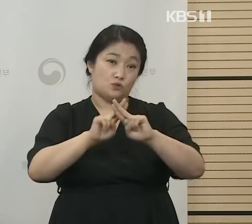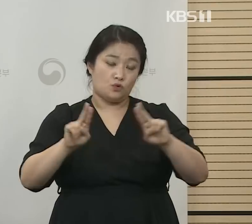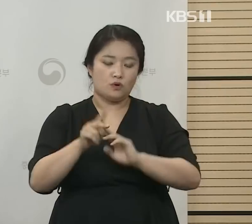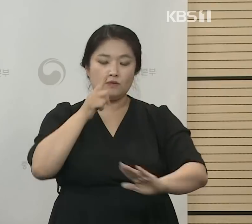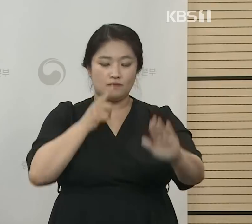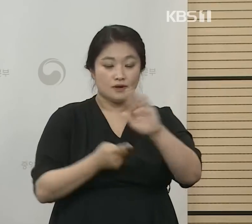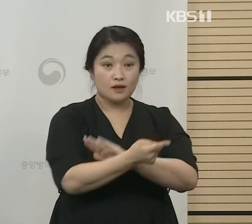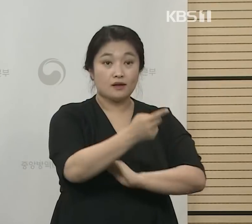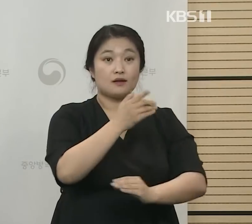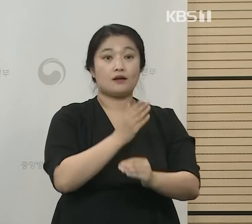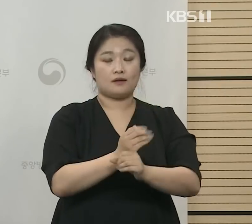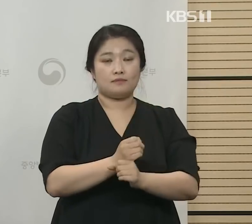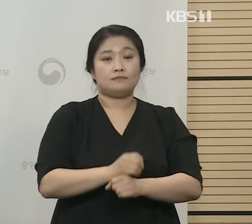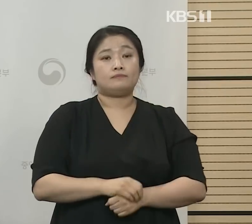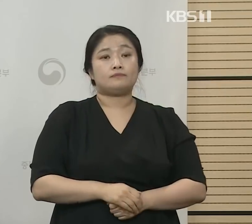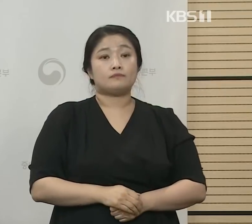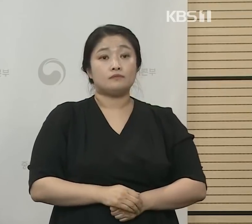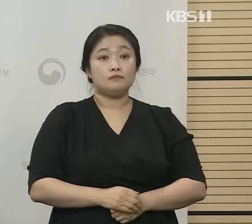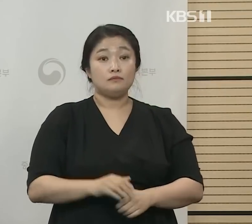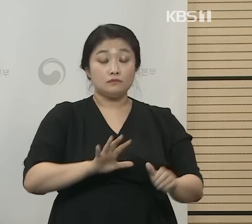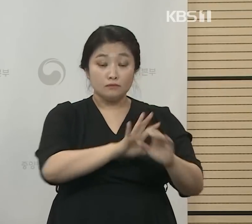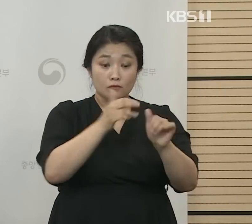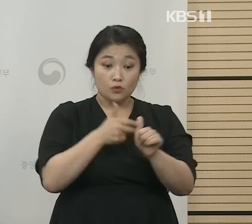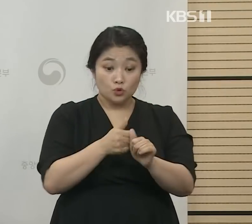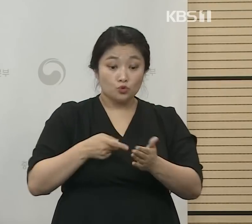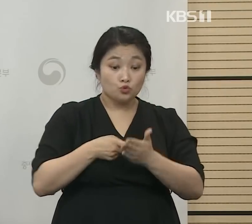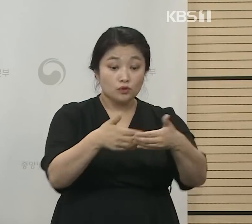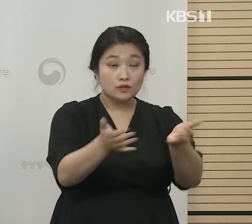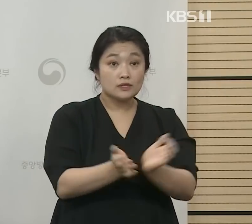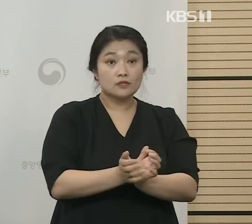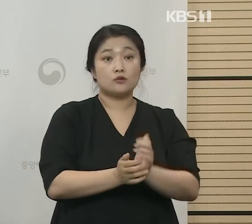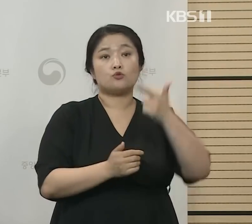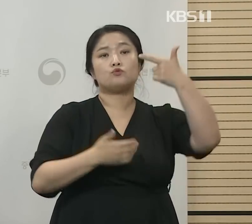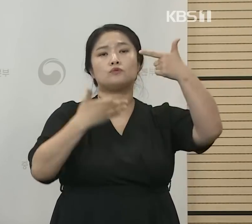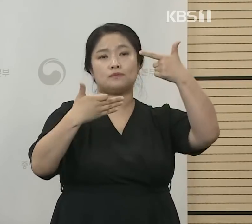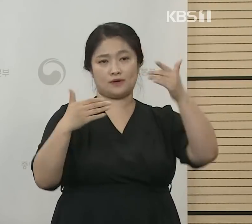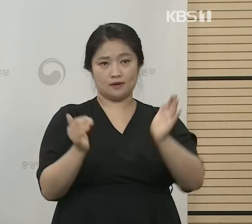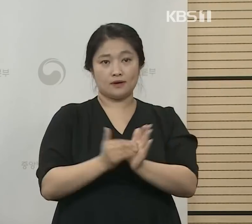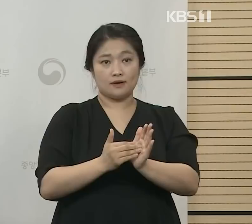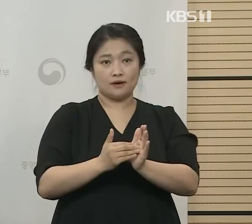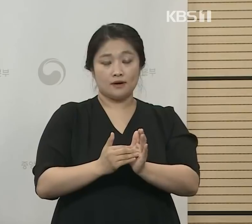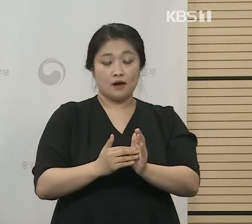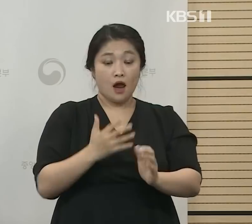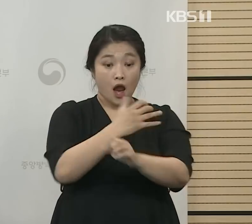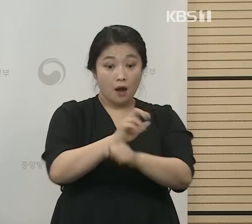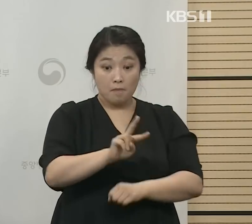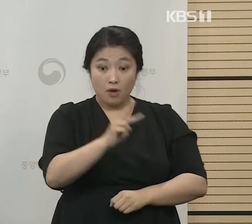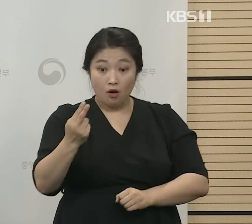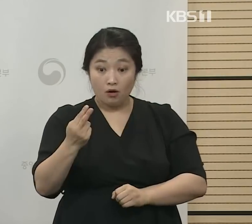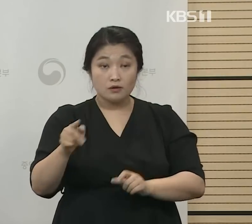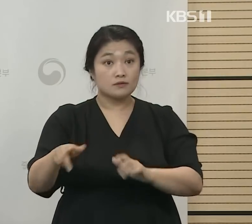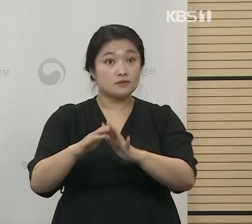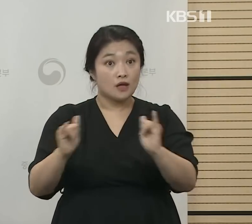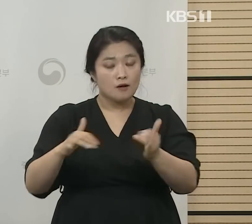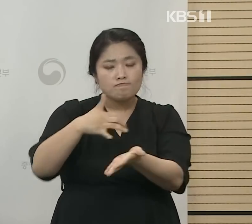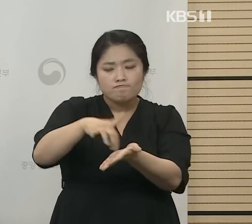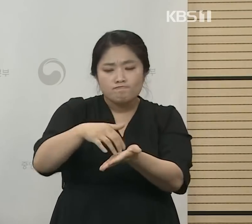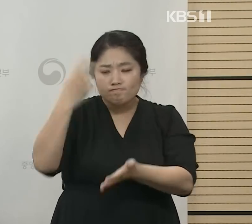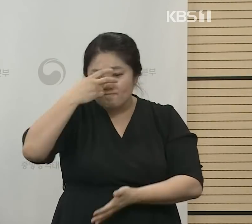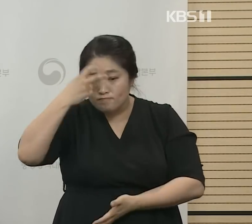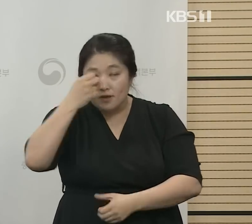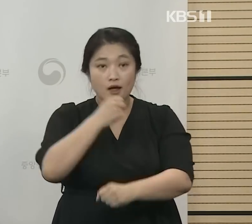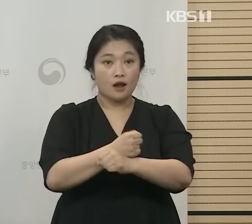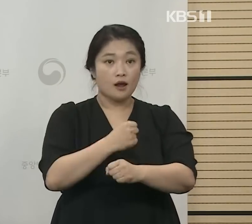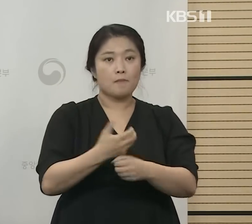조치를 시행하고 있습니다. 예방접종 추진단은 6월 19일까지 예약 변경 대상자 규모를